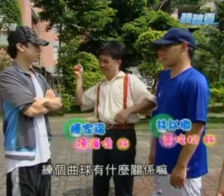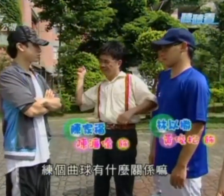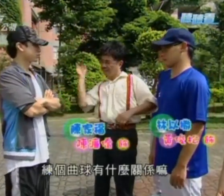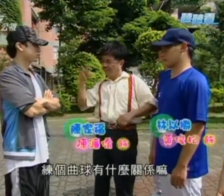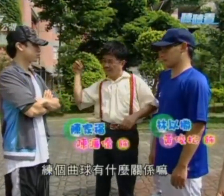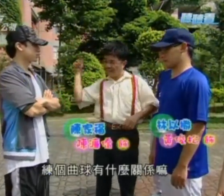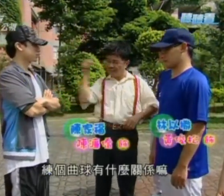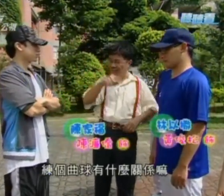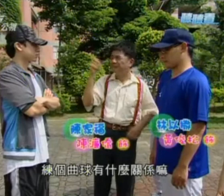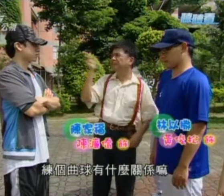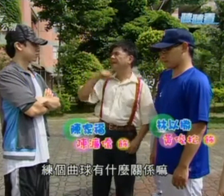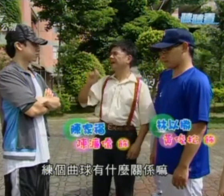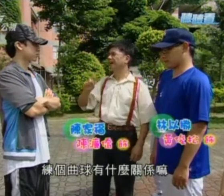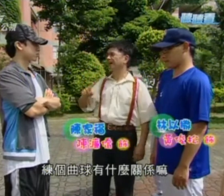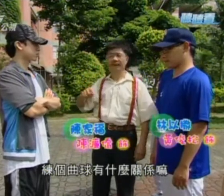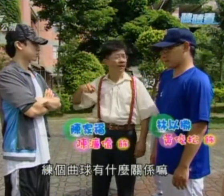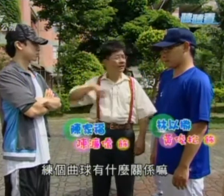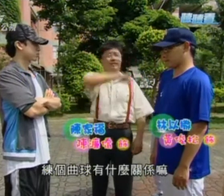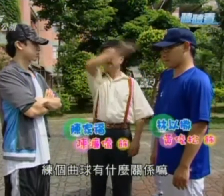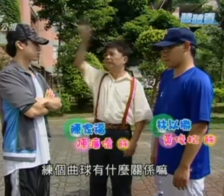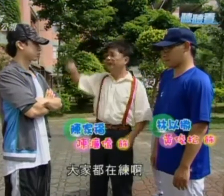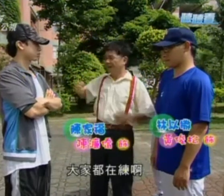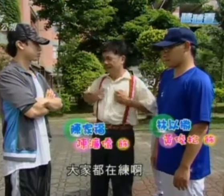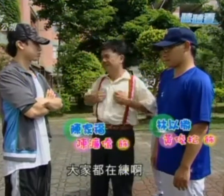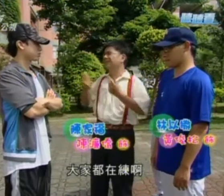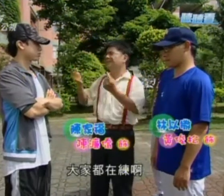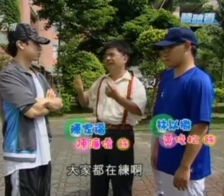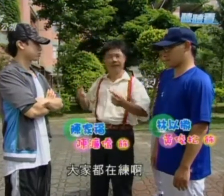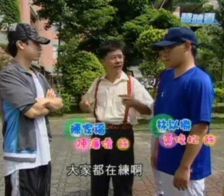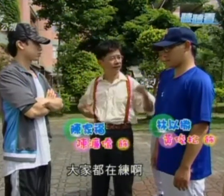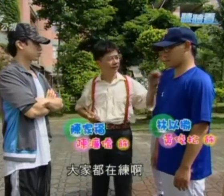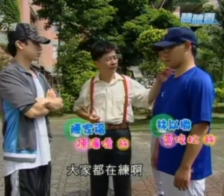哎，练个曲球有什么关系吗？大家都在练呢，啊。